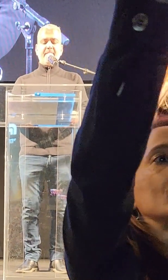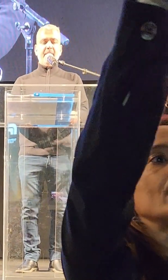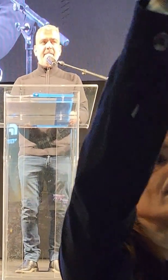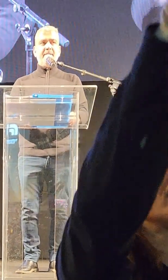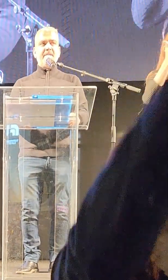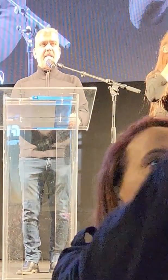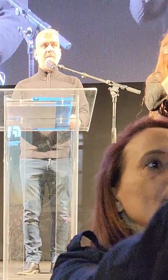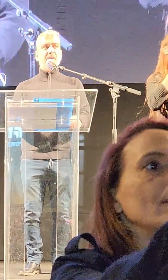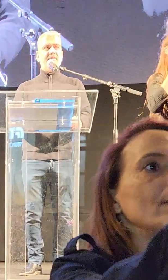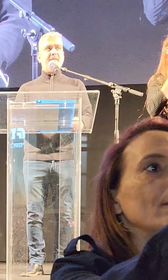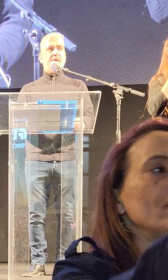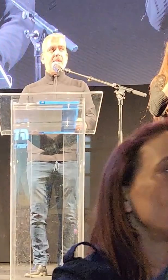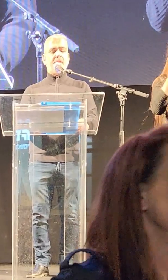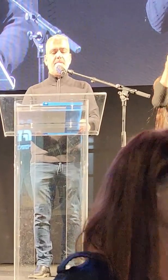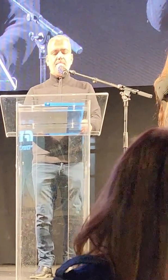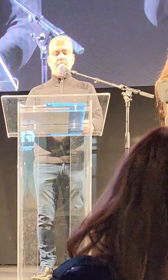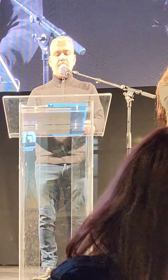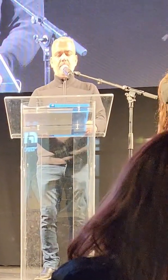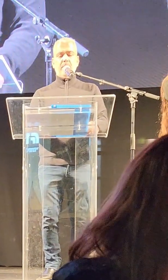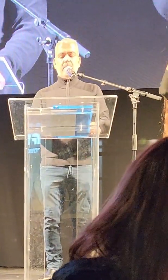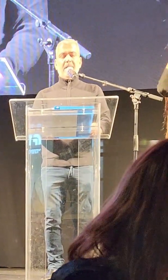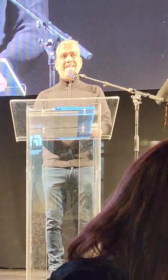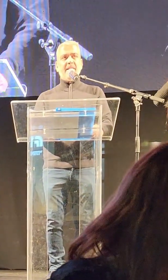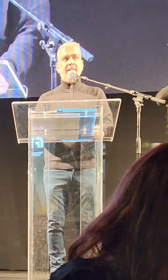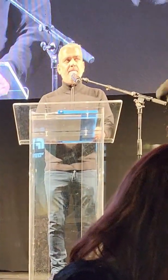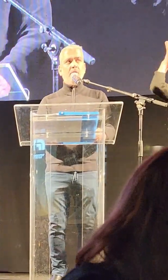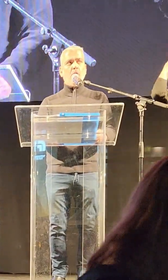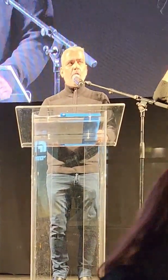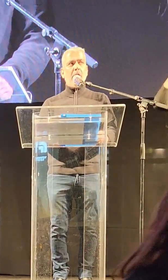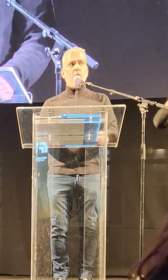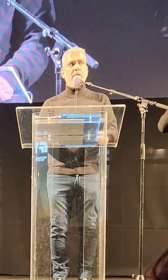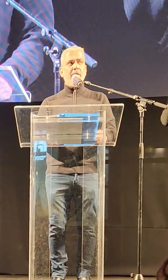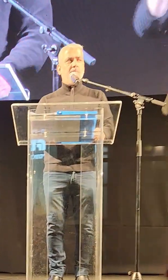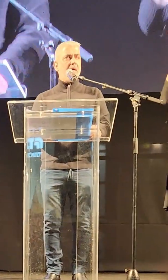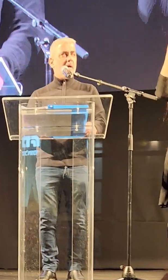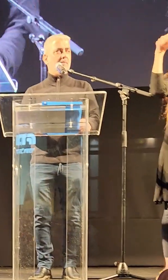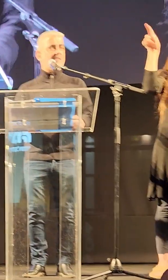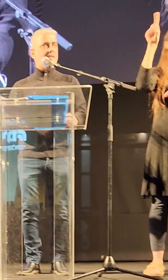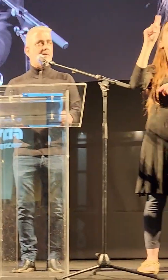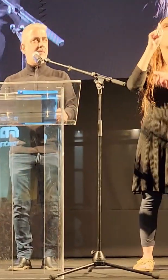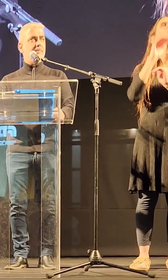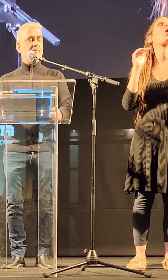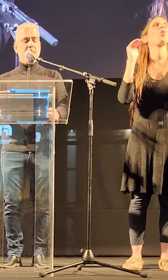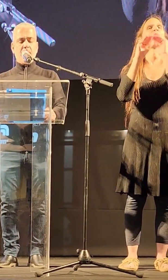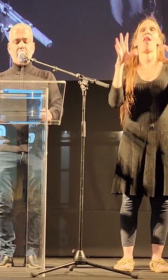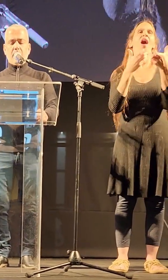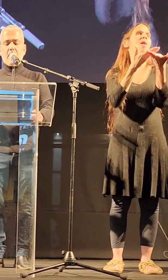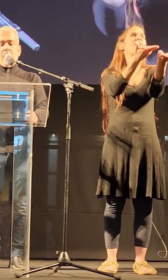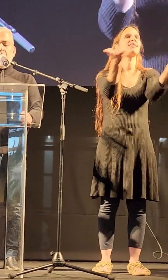ממשלת ישראל התנתקה מאזרחיה. אתם לא ראויים לעם הזה.